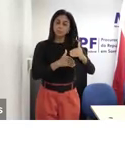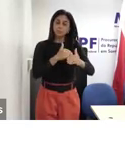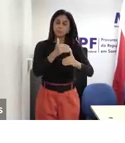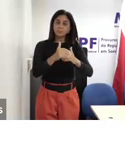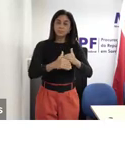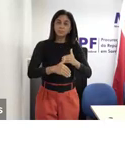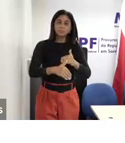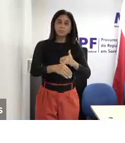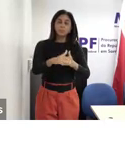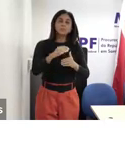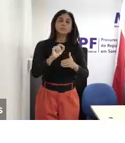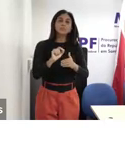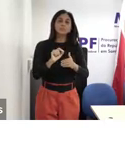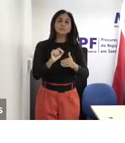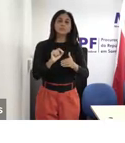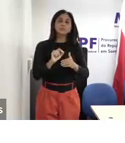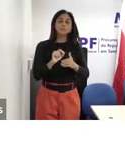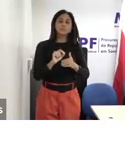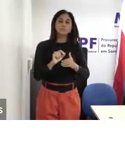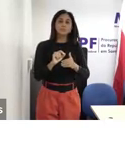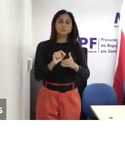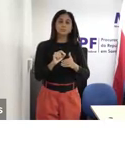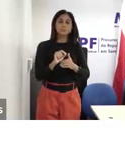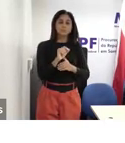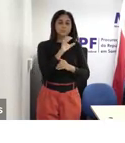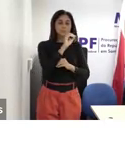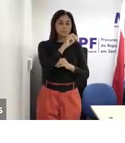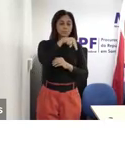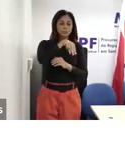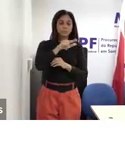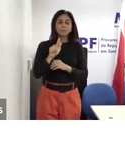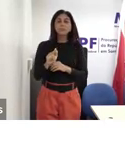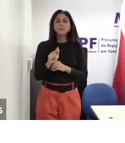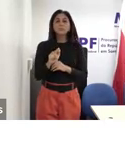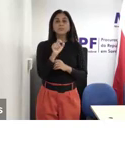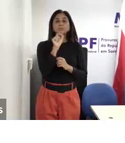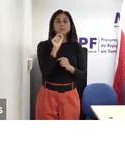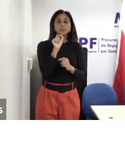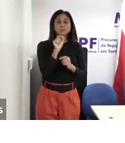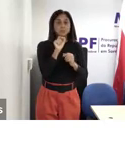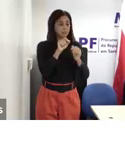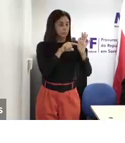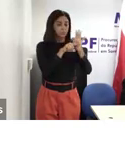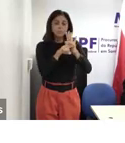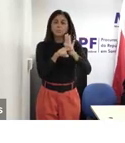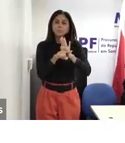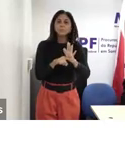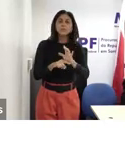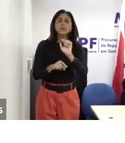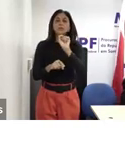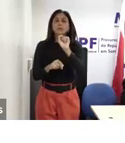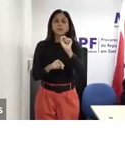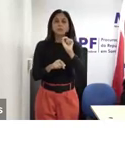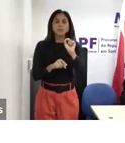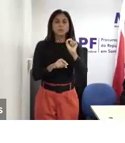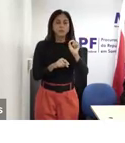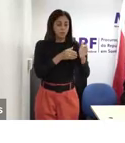atípico A anização da sociedade civil safernet também fez uma análise dos dados para poder ver porque que teve um aumento